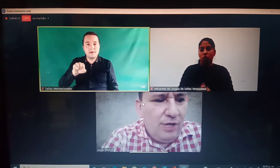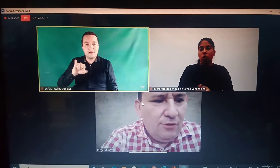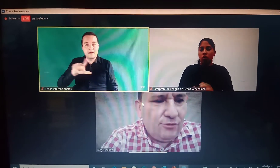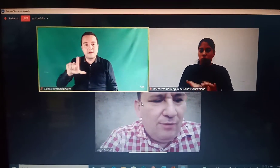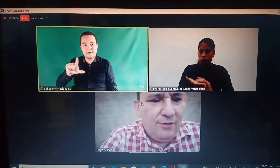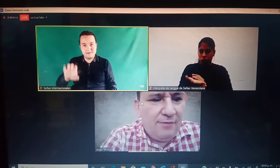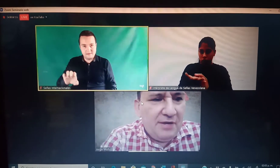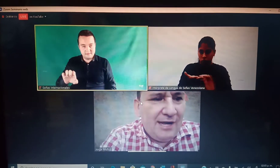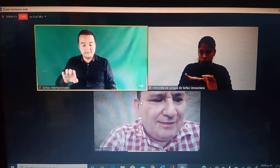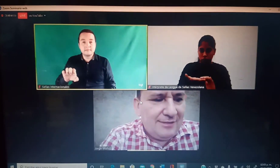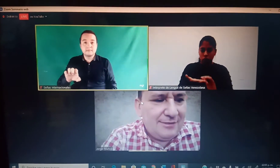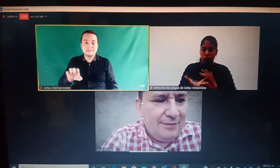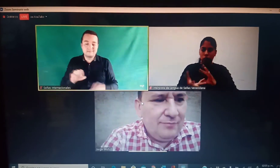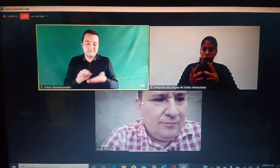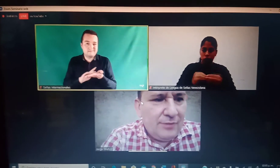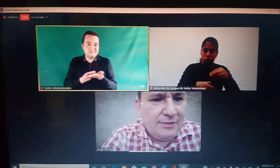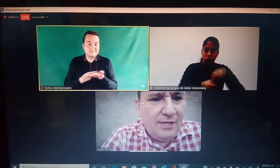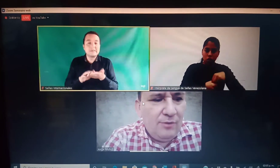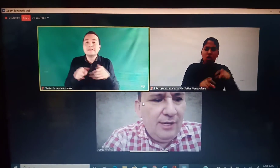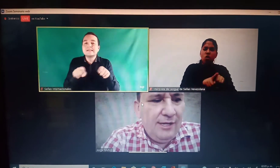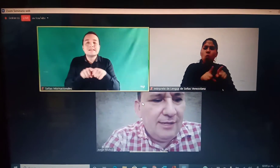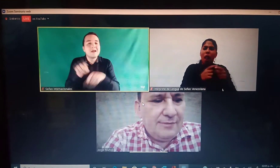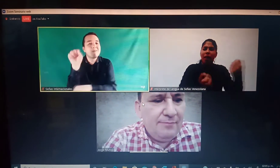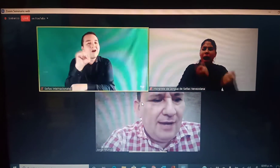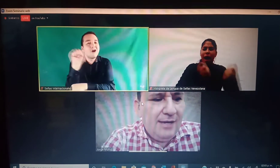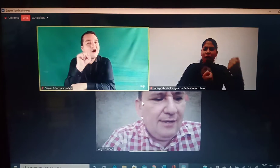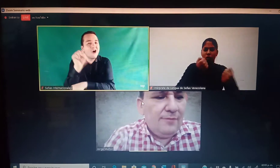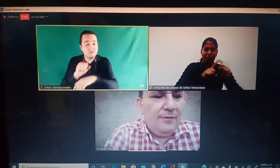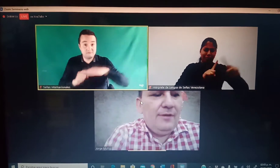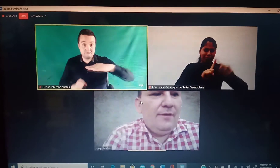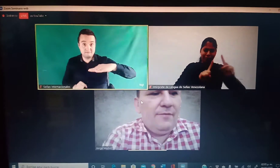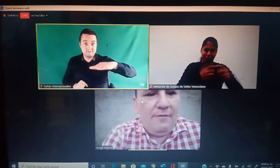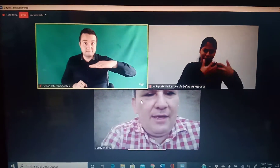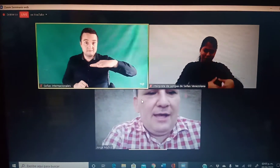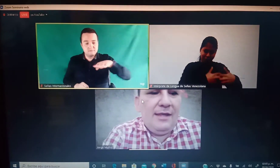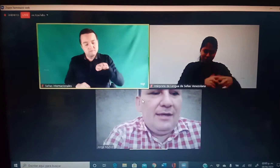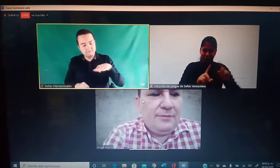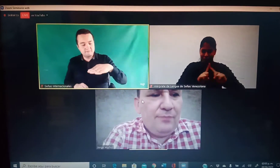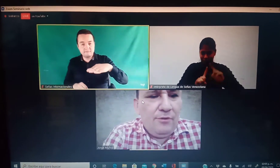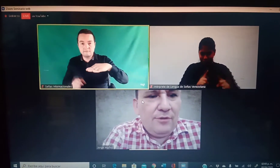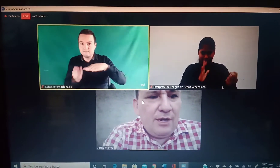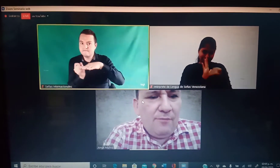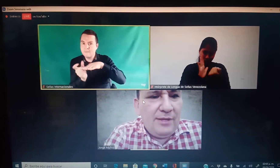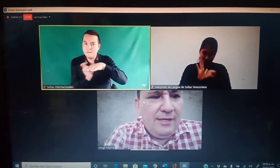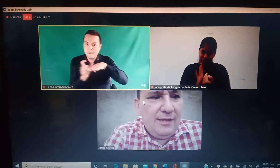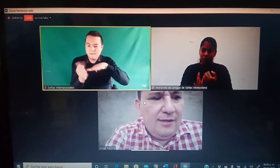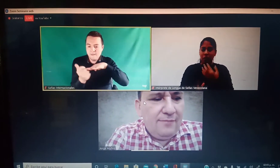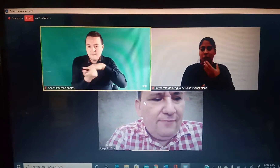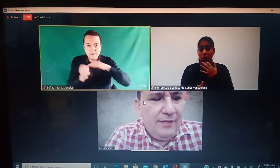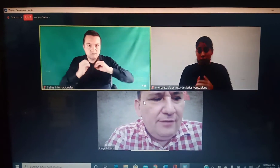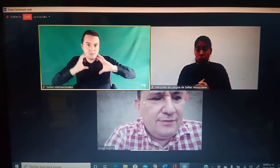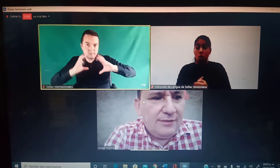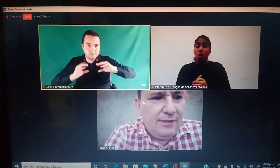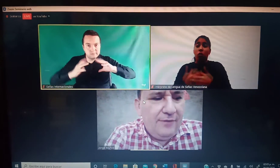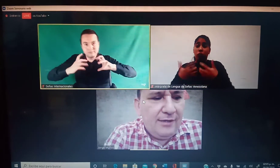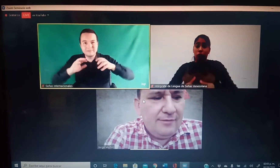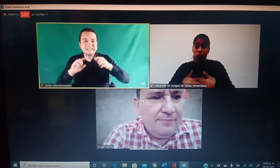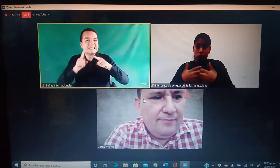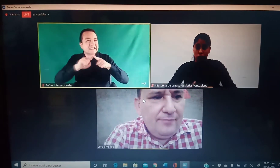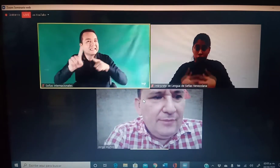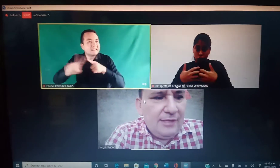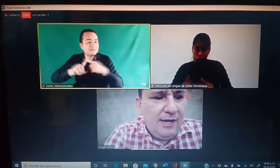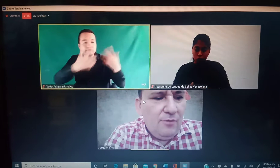modelos o varios fabricantes, ¿sí? Entonces, tenemos líneas braille fabricadas por la compañía de Freedom Scientific,